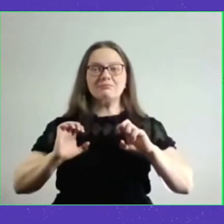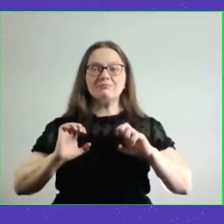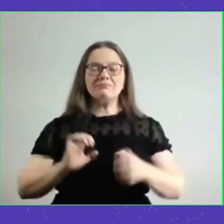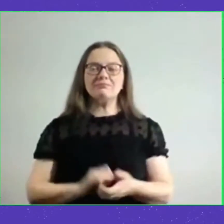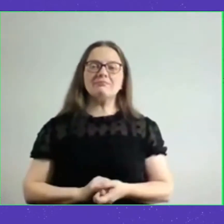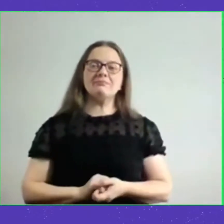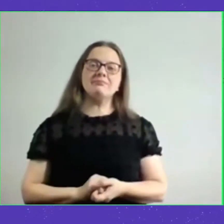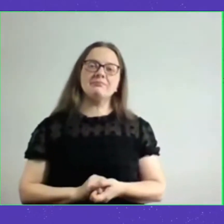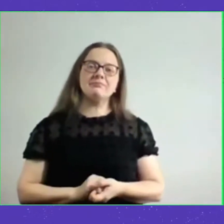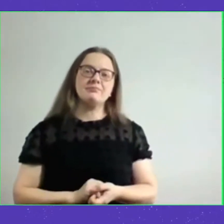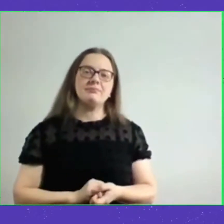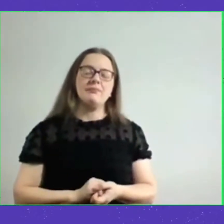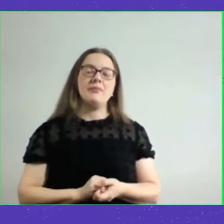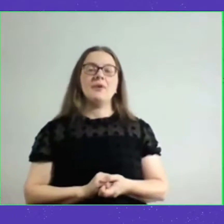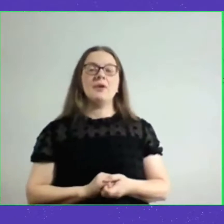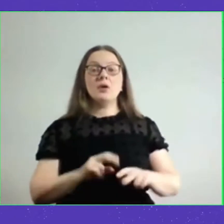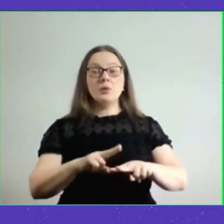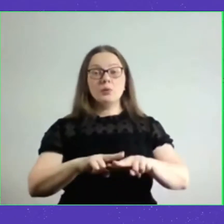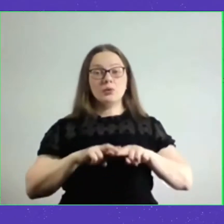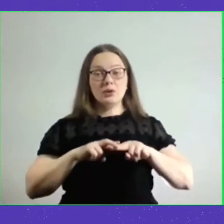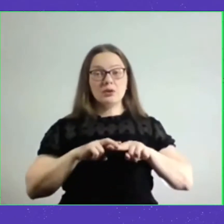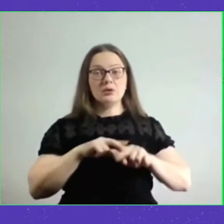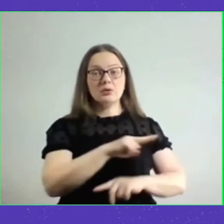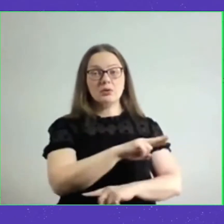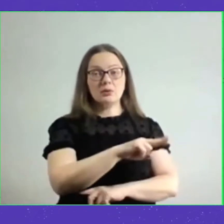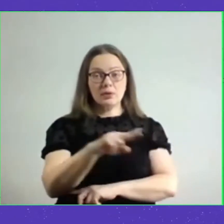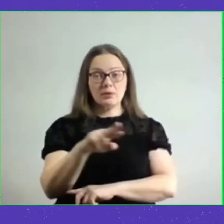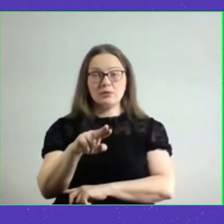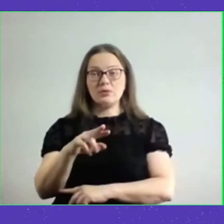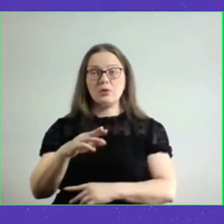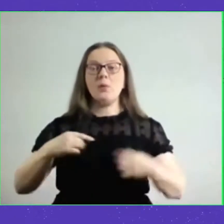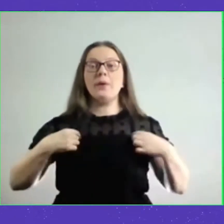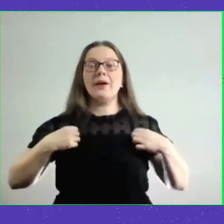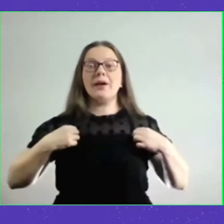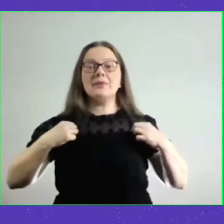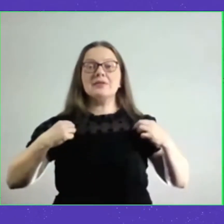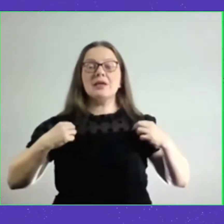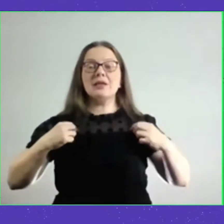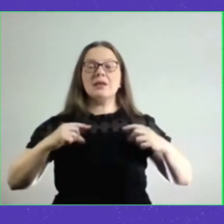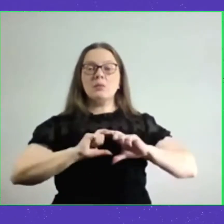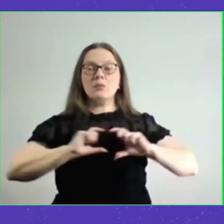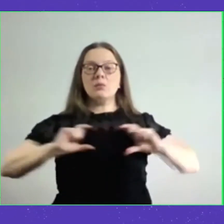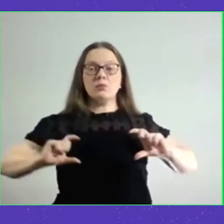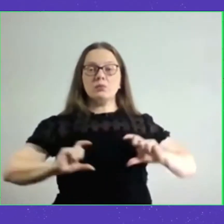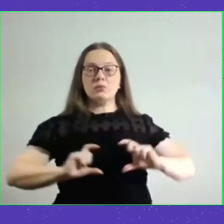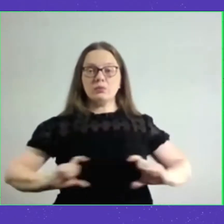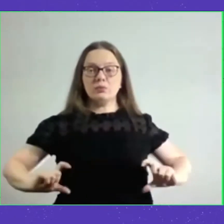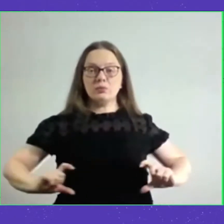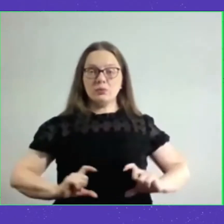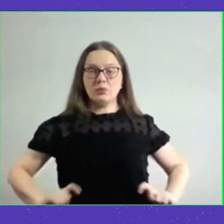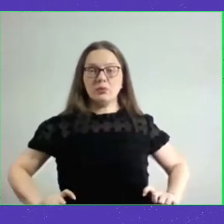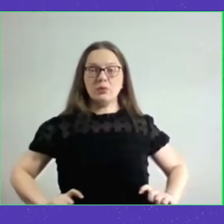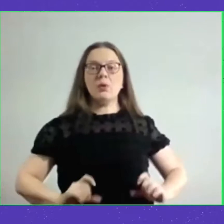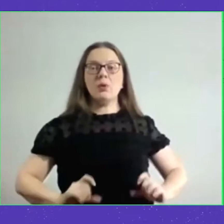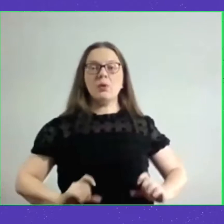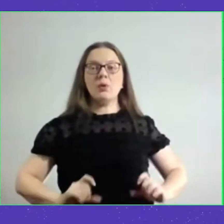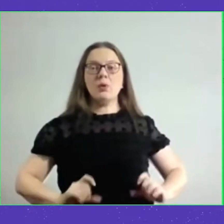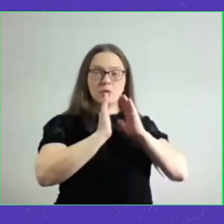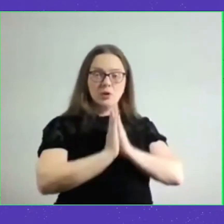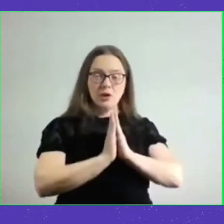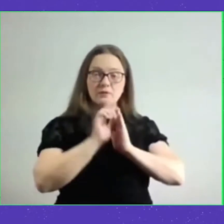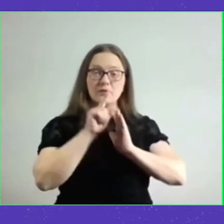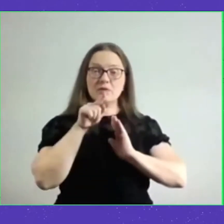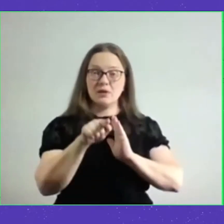Então, irmãos, uma camiseta estampada, posso orar por você. Às vezes você não precisa falar